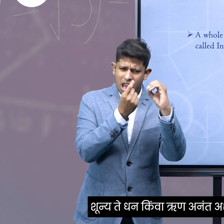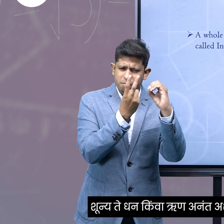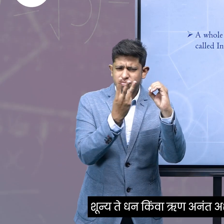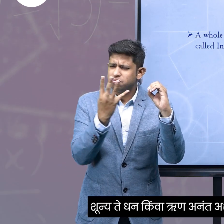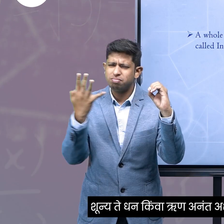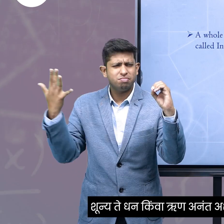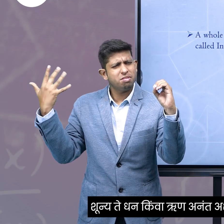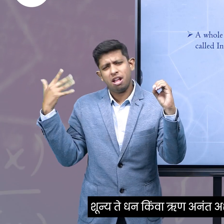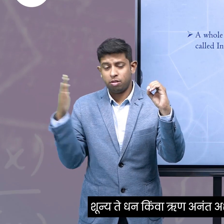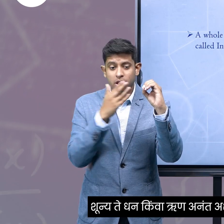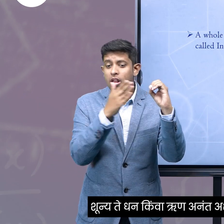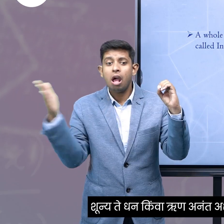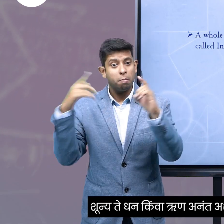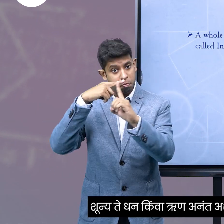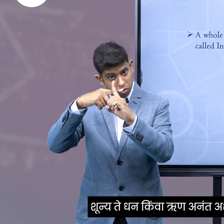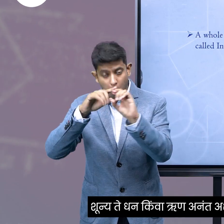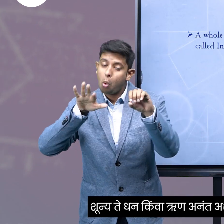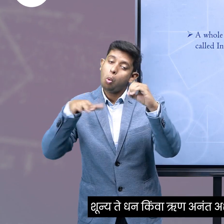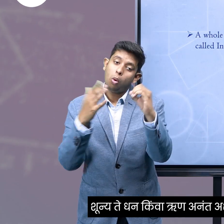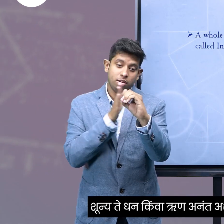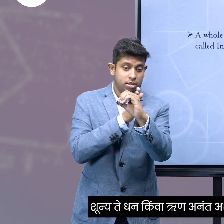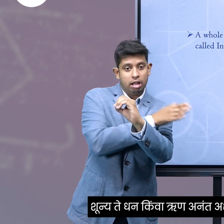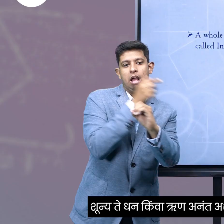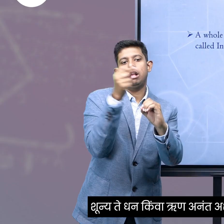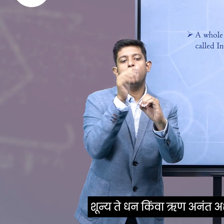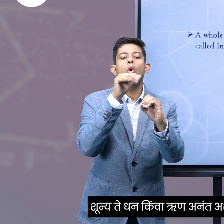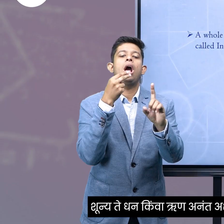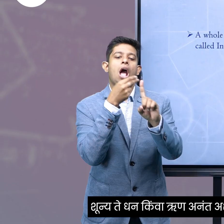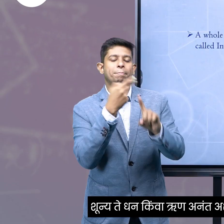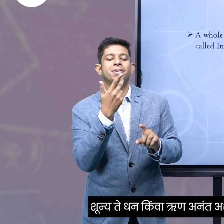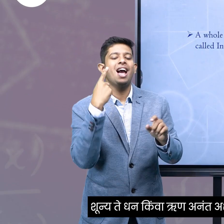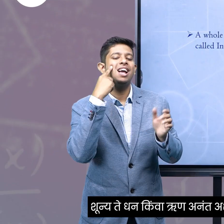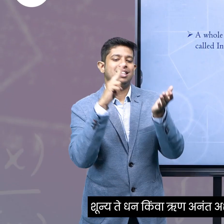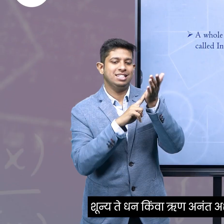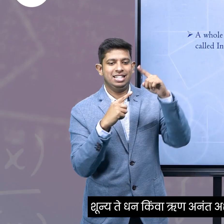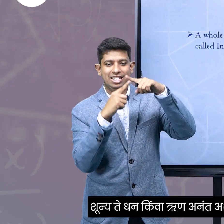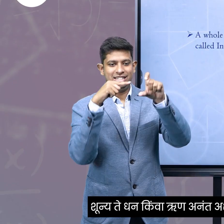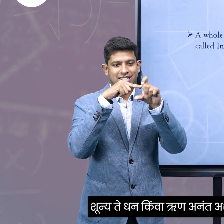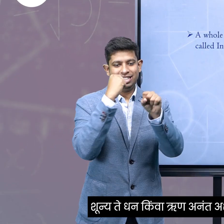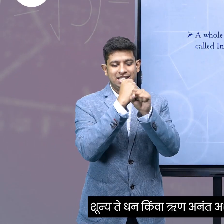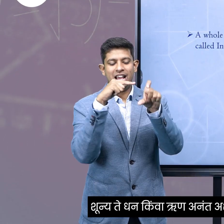शून्य ते धन किंवा ऋण अनंत अशा पूर्णांक संख्येला पूर्णांक म्हणतात.